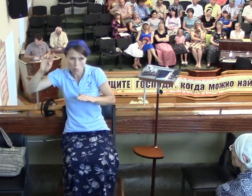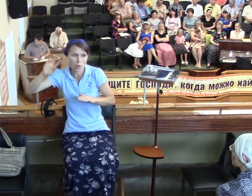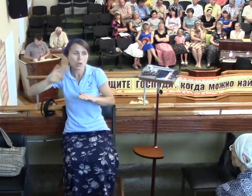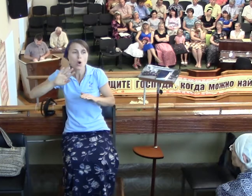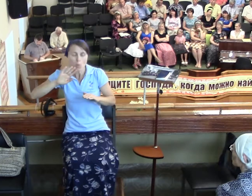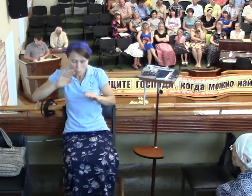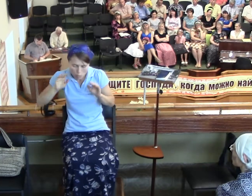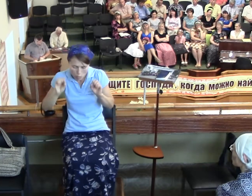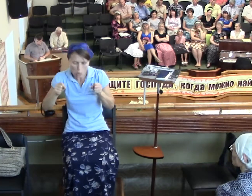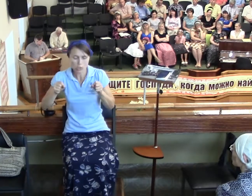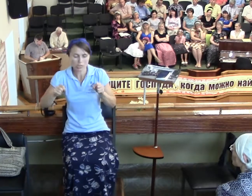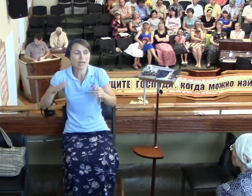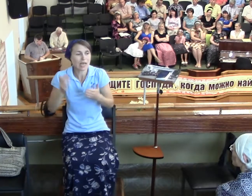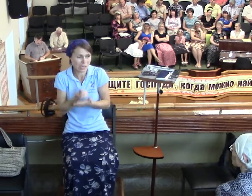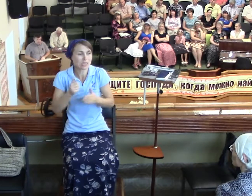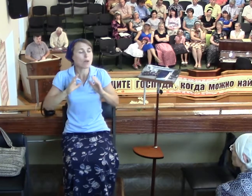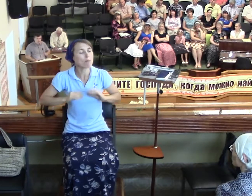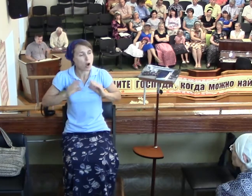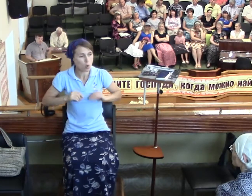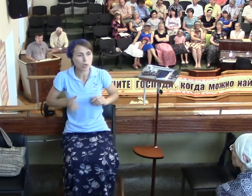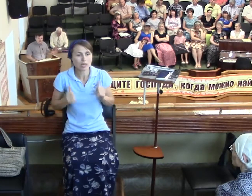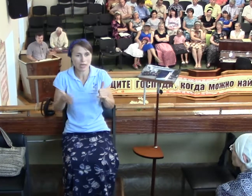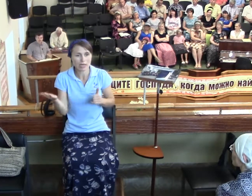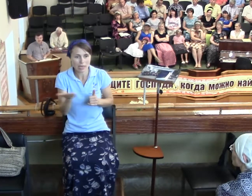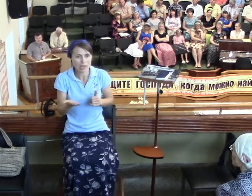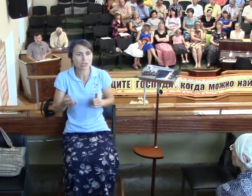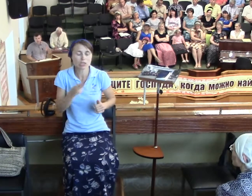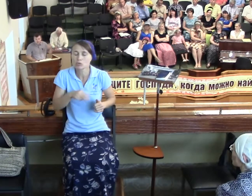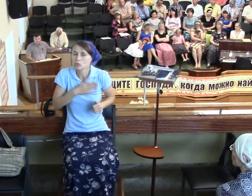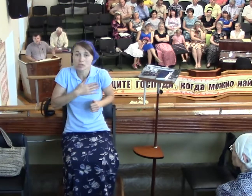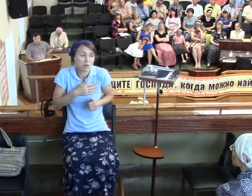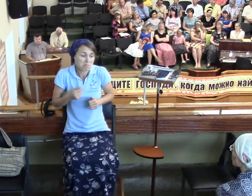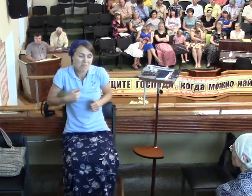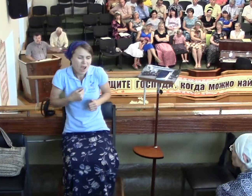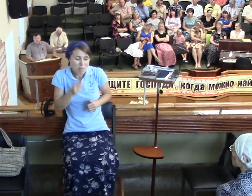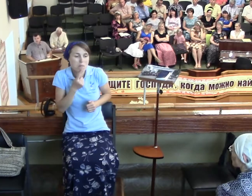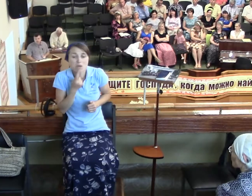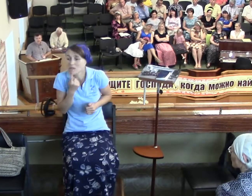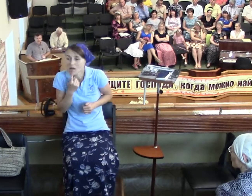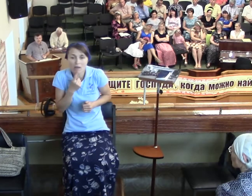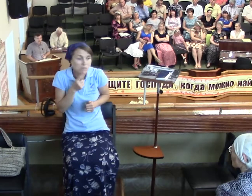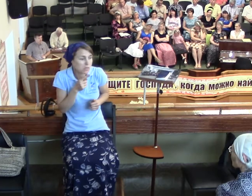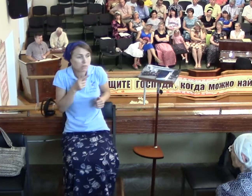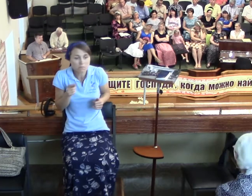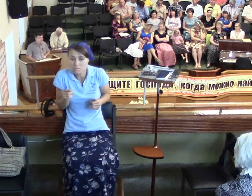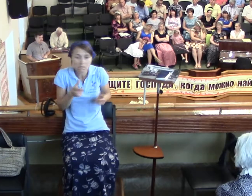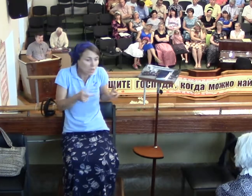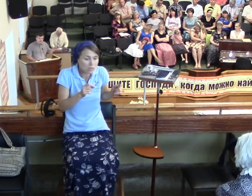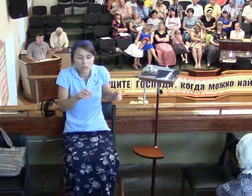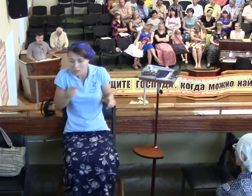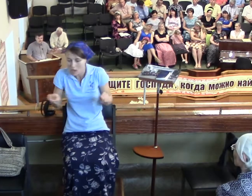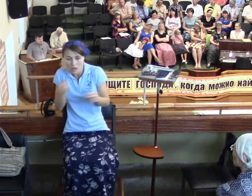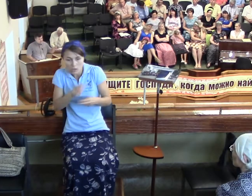нашей с вами души. Вы знаете, мы все-таки пытаемся где-то еще вот по какой-то, может быть, инерции продолжаем